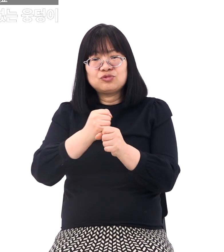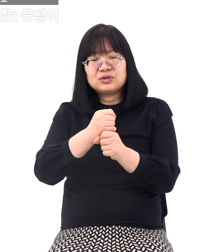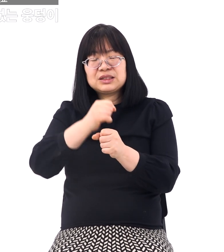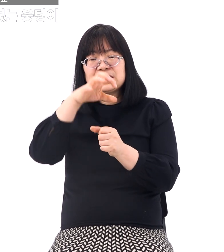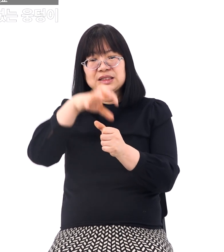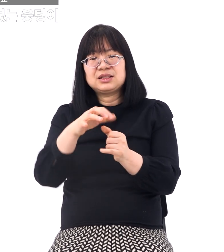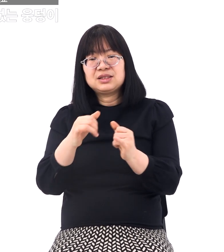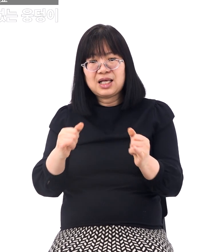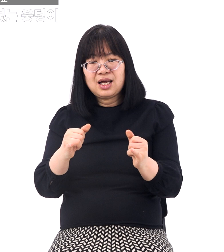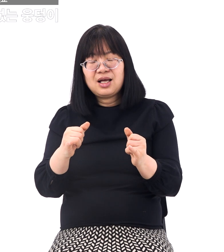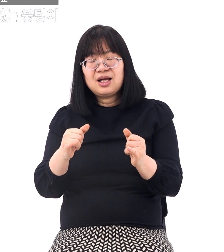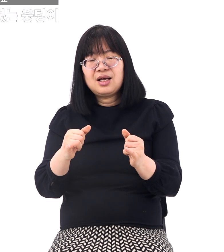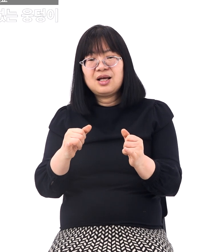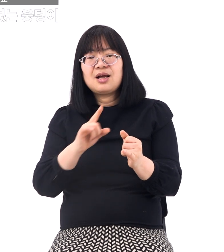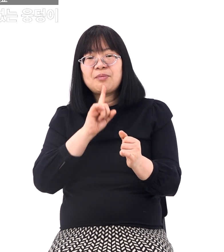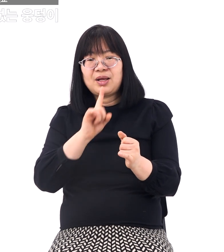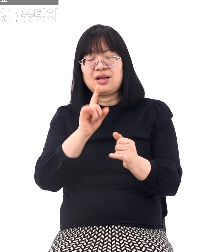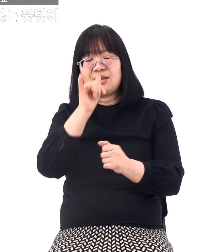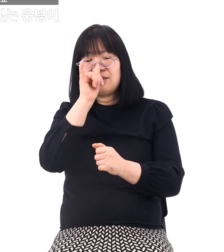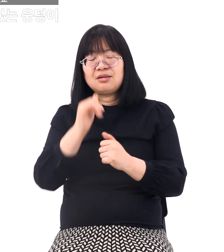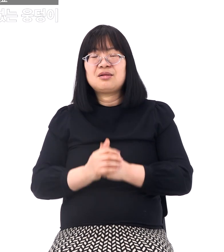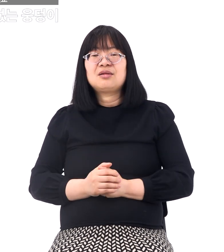자, 속박된 자.